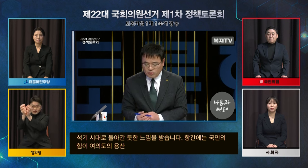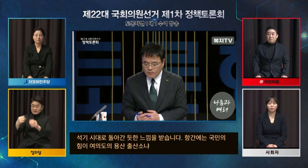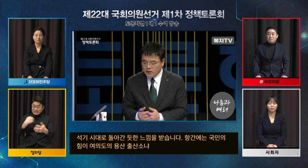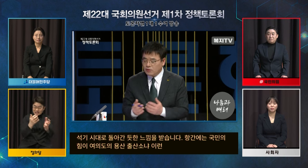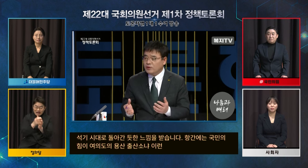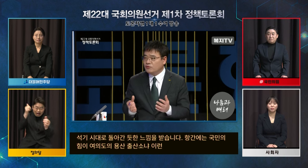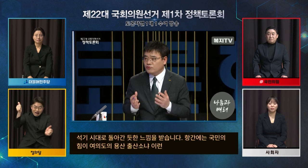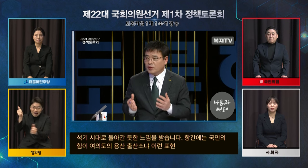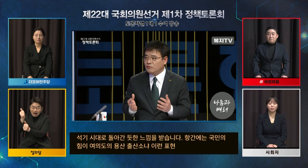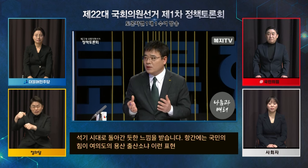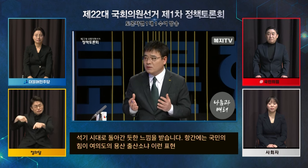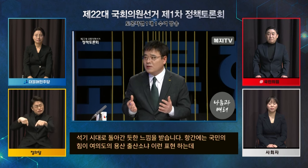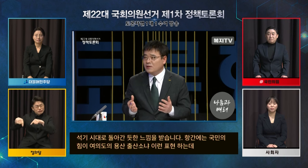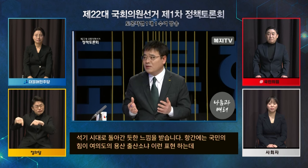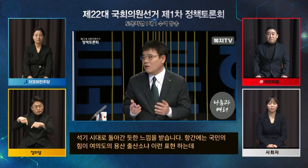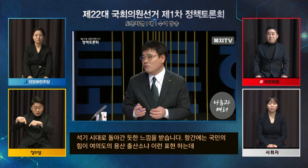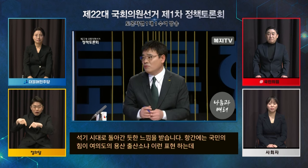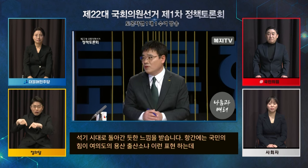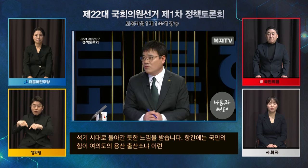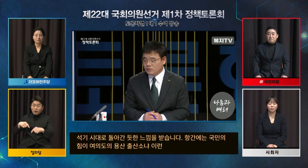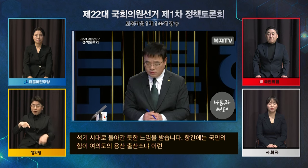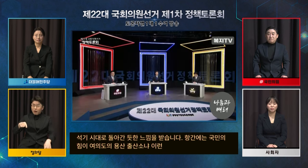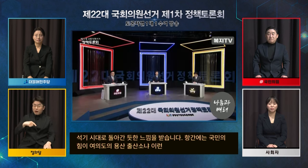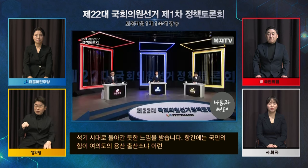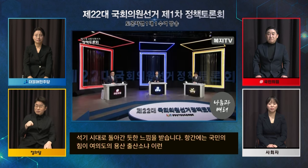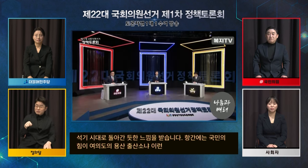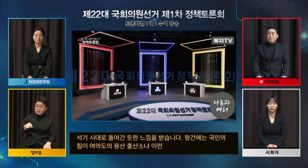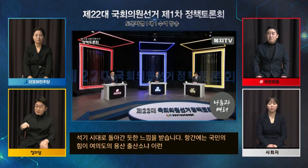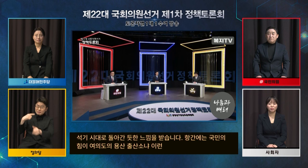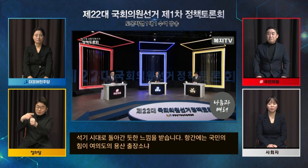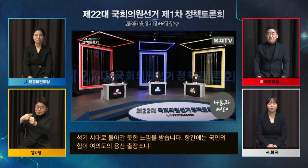모습으로 코바나 콘텐츠 축장소장 이런 얘기까지 나오고 있거든요.